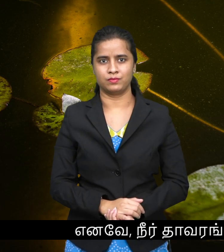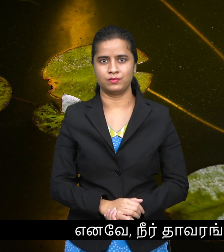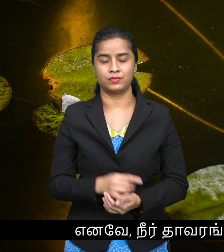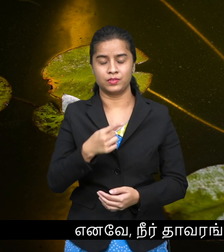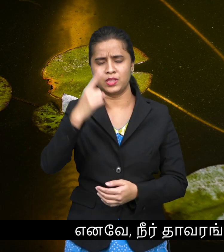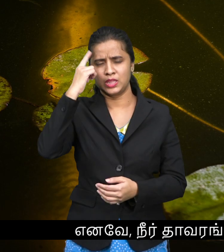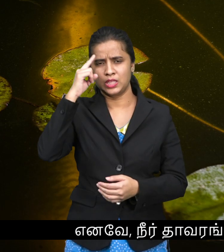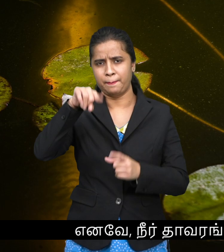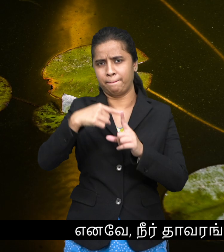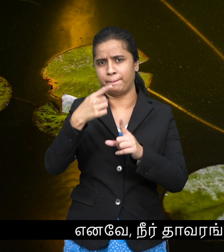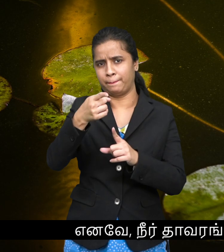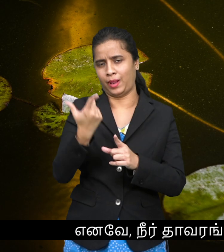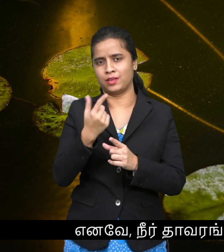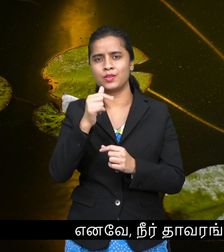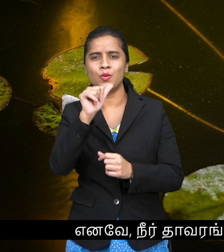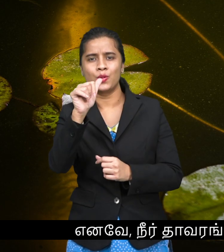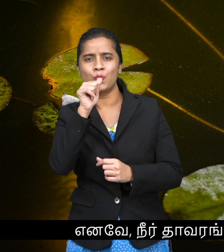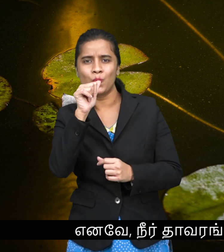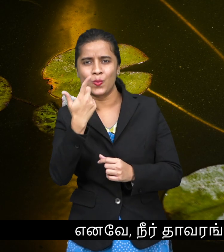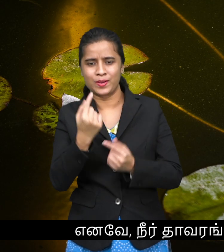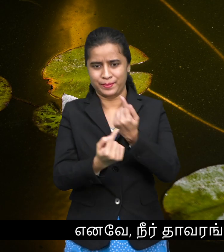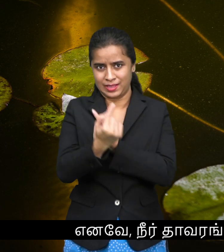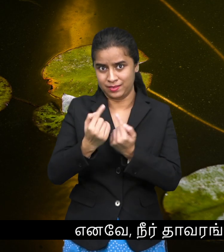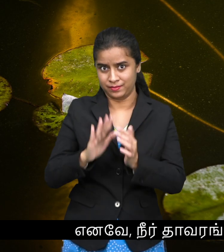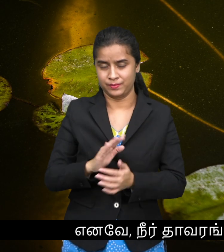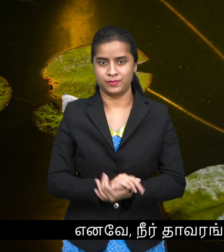எனவே நீர் தாவரங்களை பற்றி சிந்தியுங்கள்.